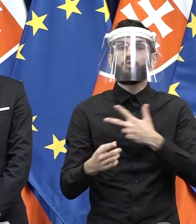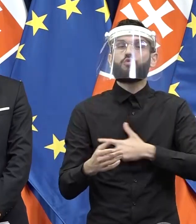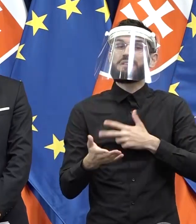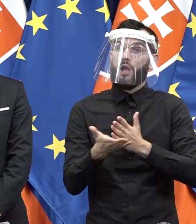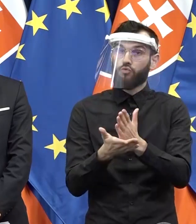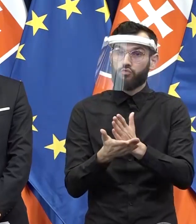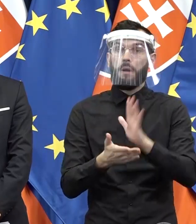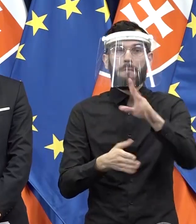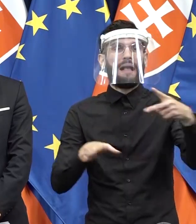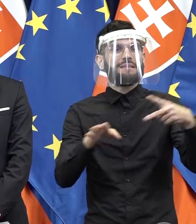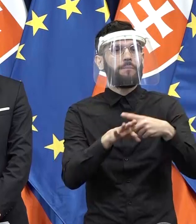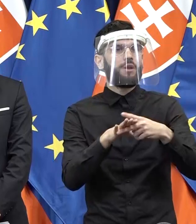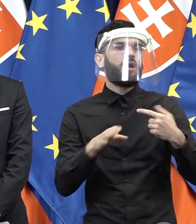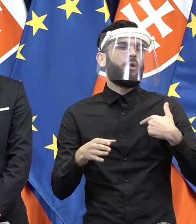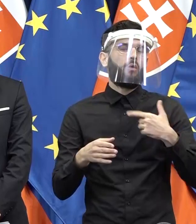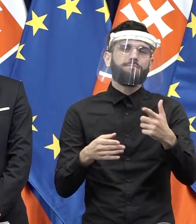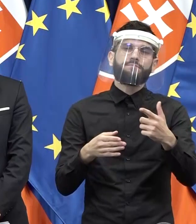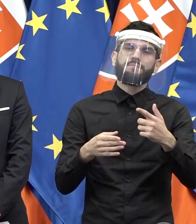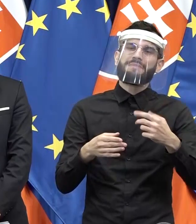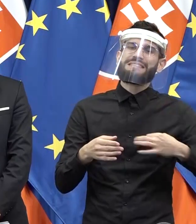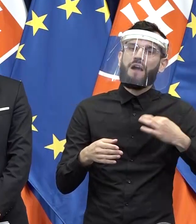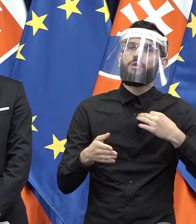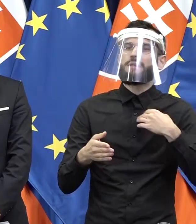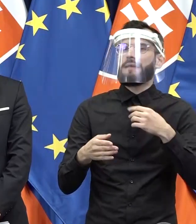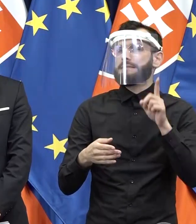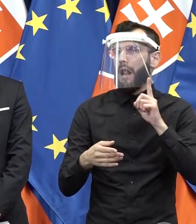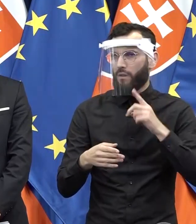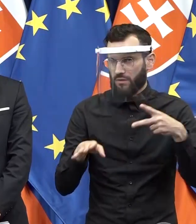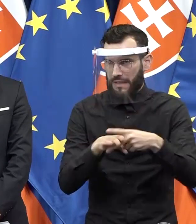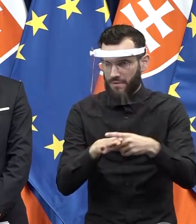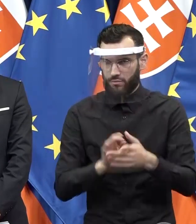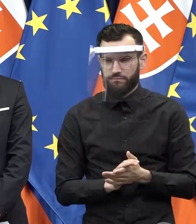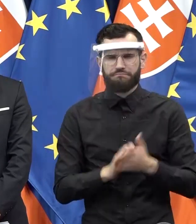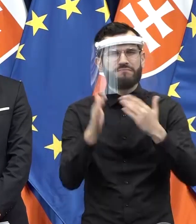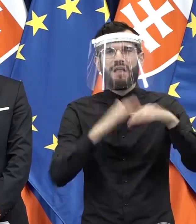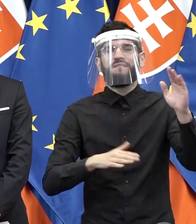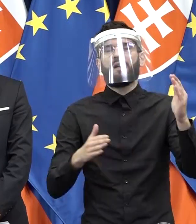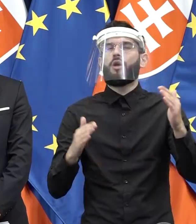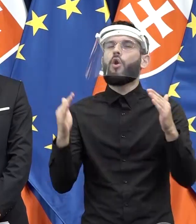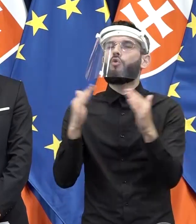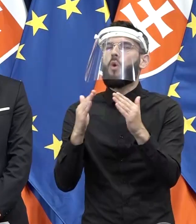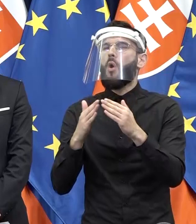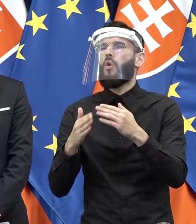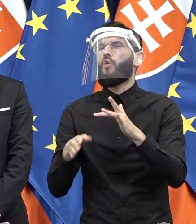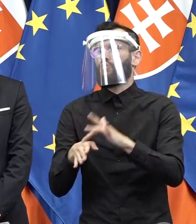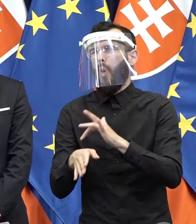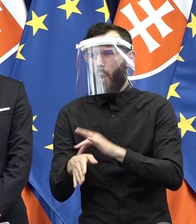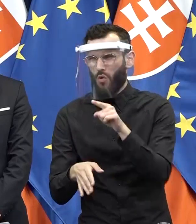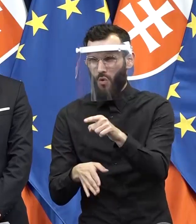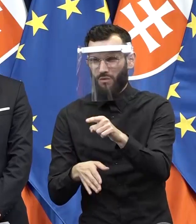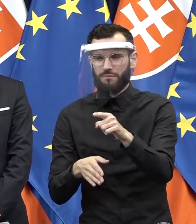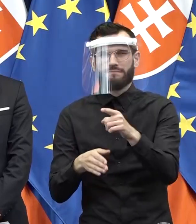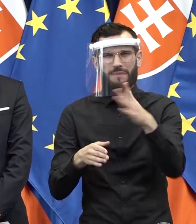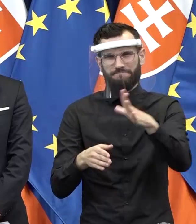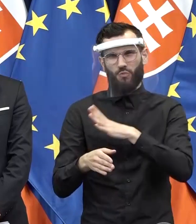poskytujú zdravotnú starostlivosť. To sú opäť vlastne tie, najmä domových dôchodcov, kde máme tých najzraniteľnejších